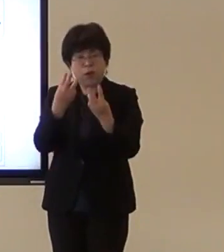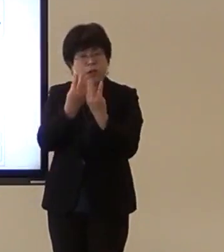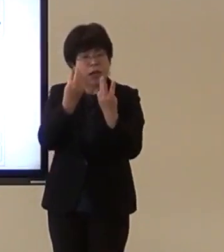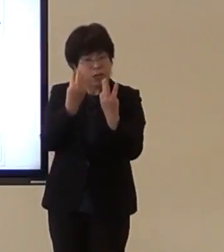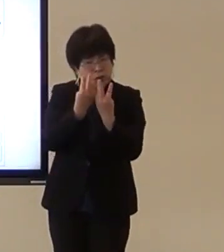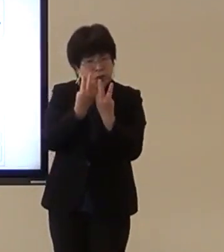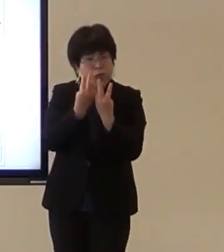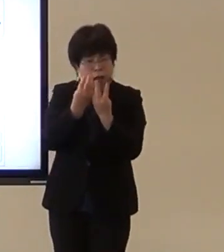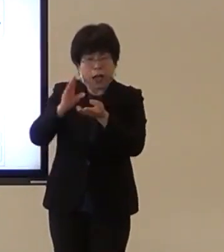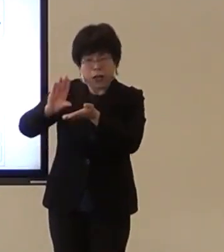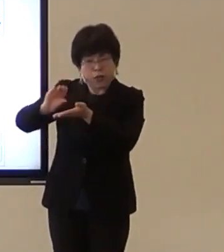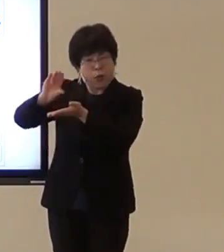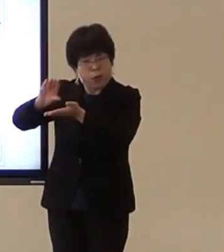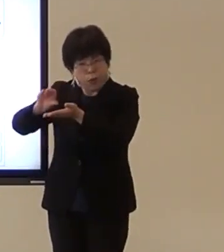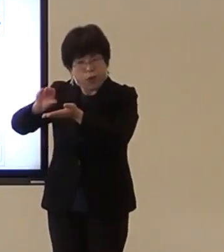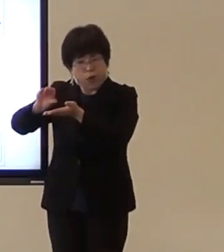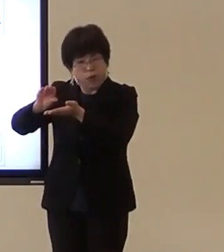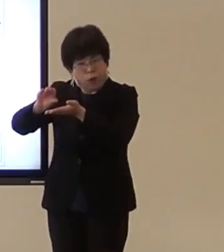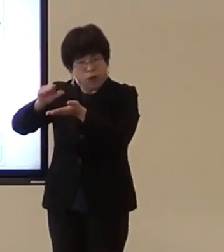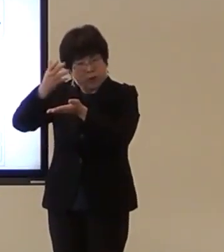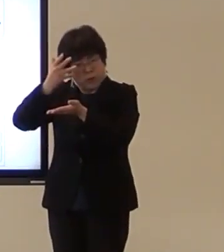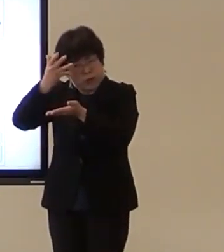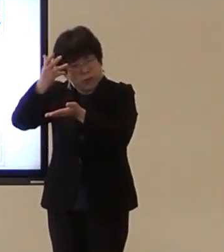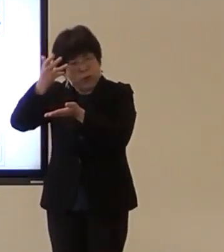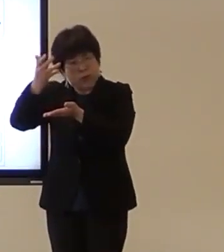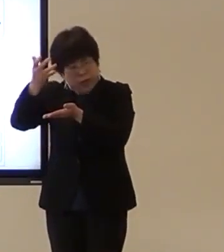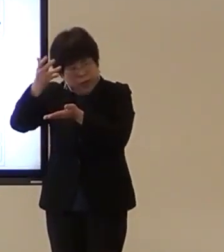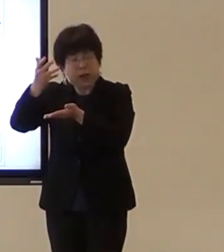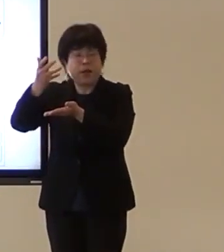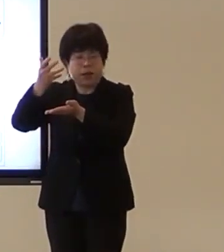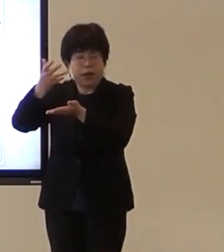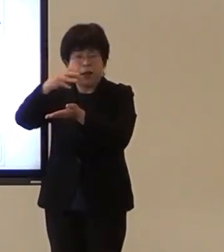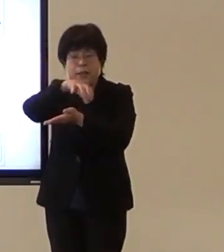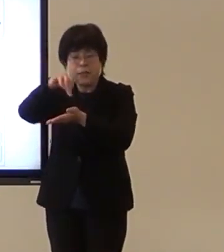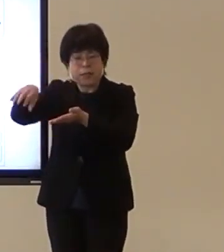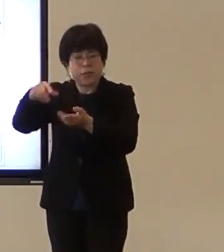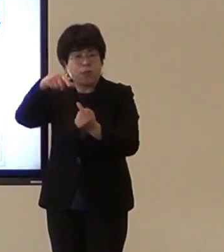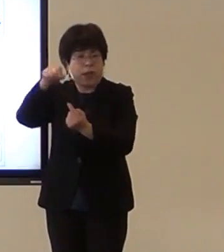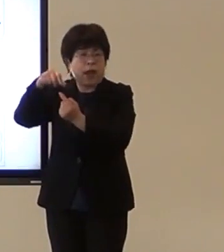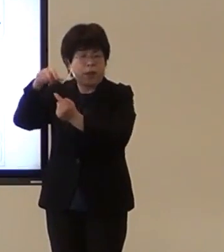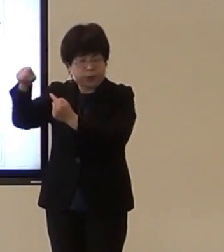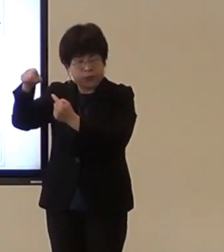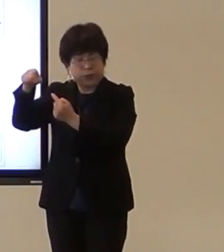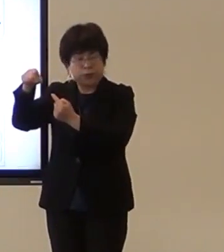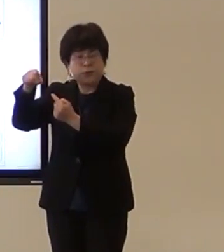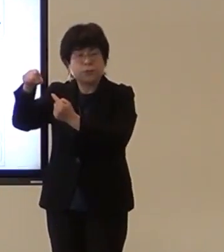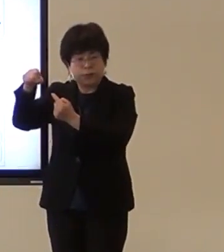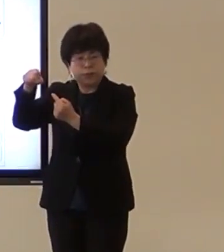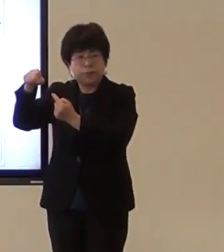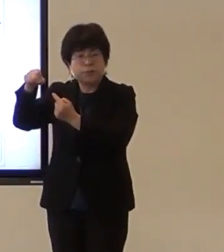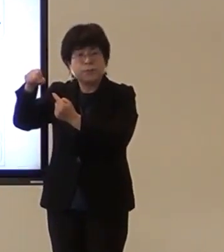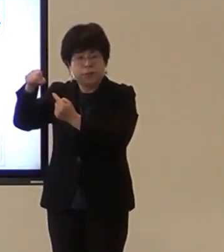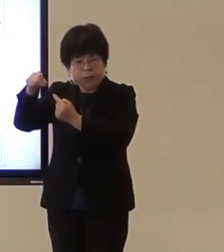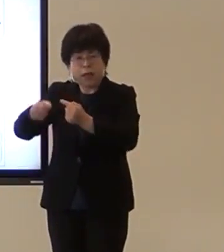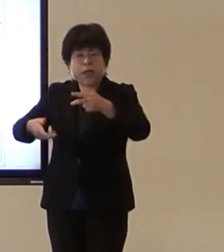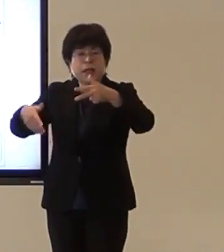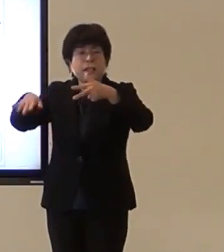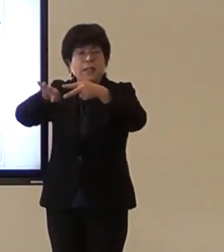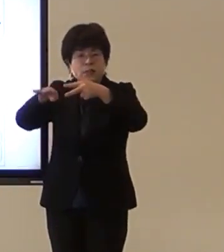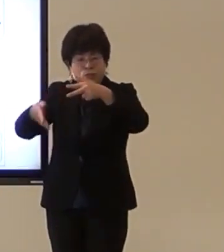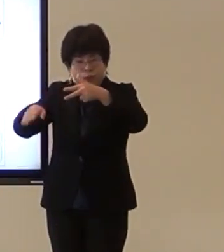定めながら優先的に使用していく施設を選定し、順次状況に応じて施設数を増やしていく